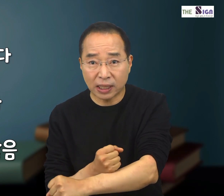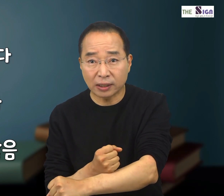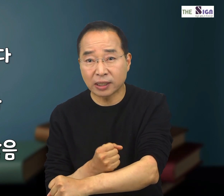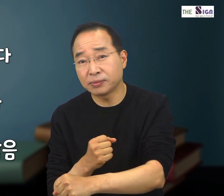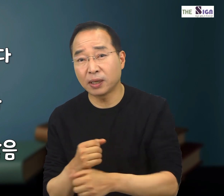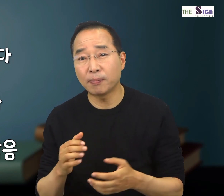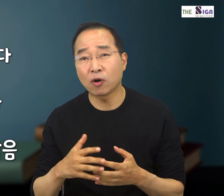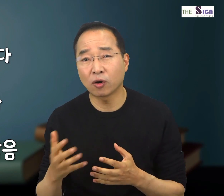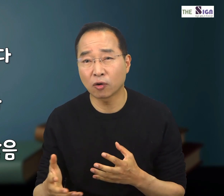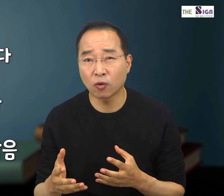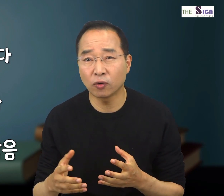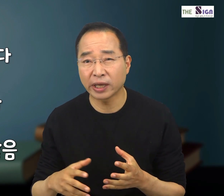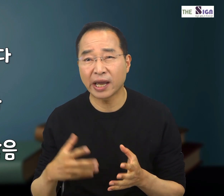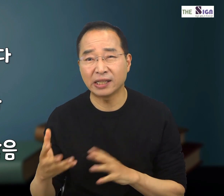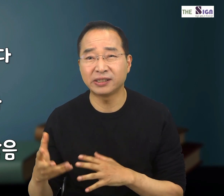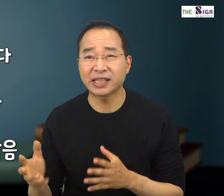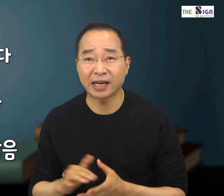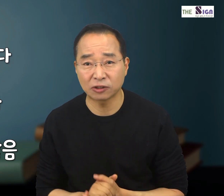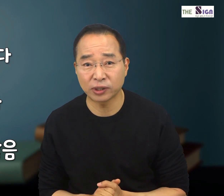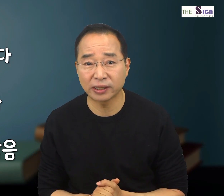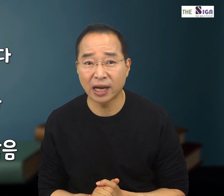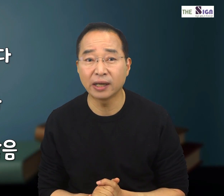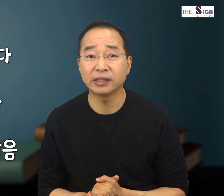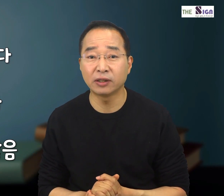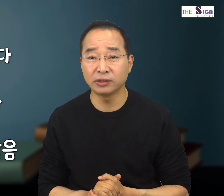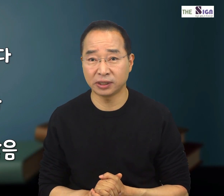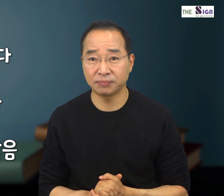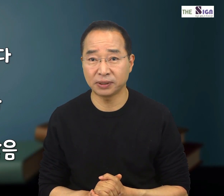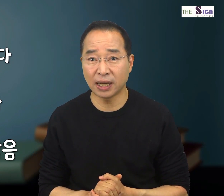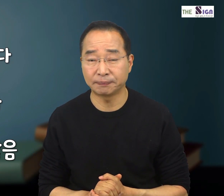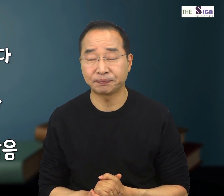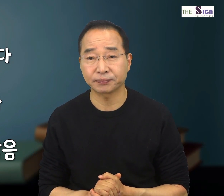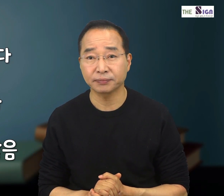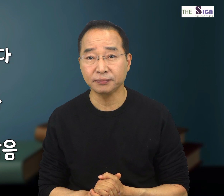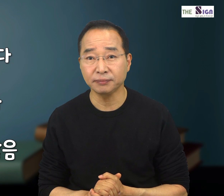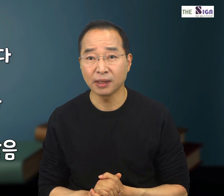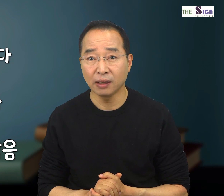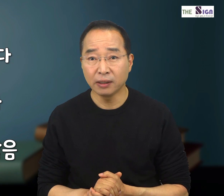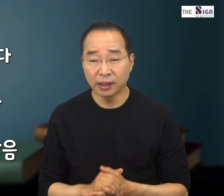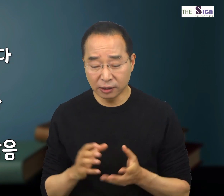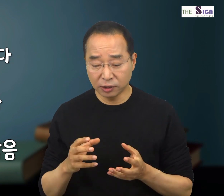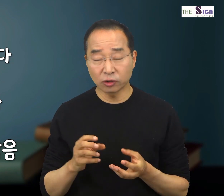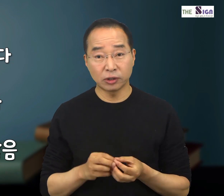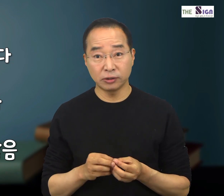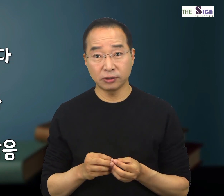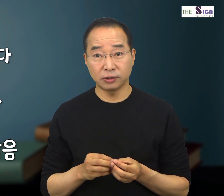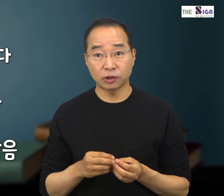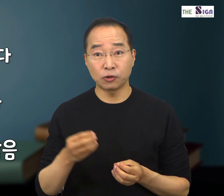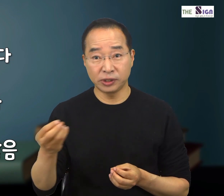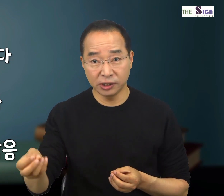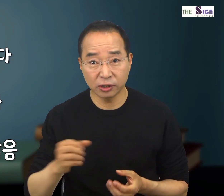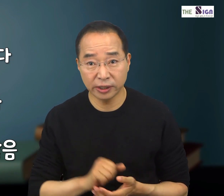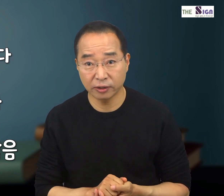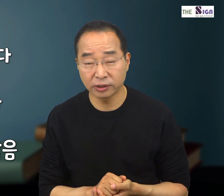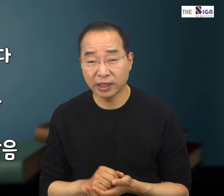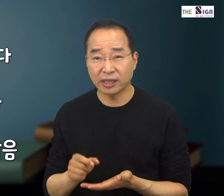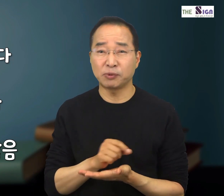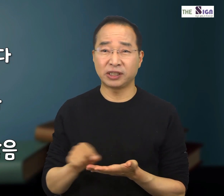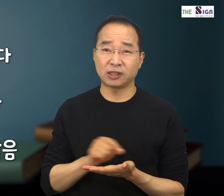다시 말하면 번거롭고 내가 애쓰지 않아도 된다, 이런 뜻입니다. 예를 들어 어떤 서류를 신청을 해요. 근데 내가 뭐 직접